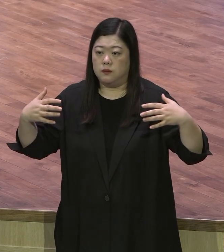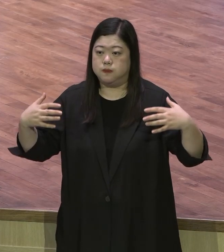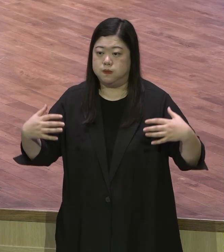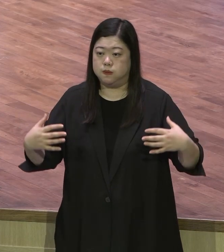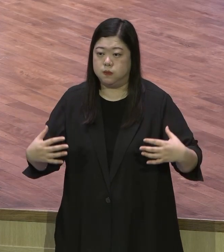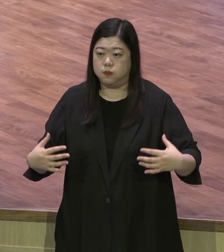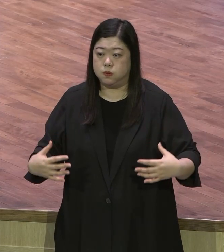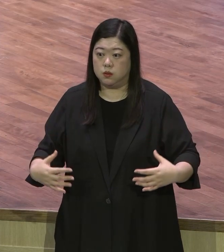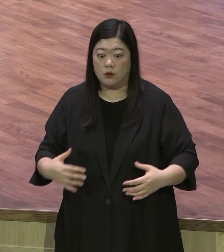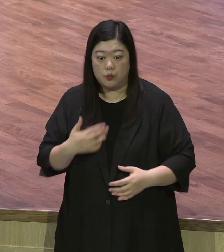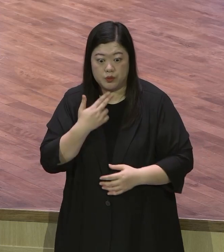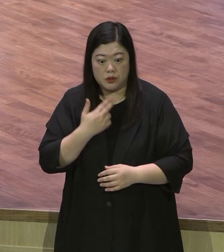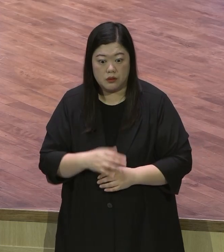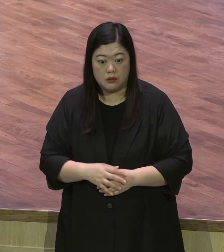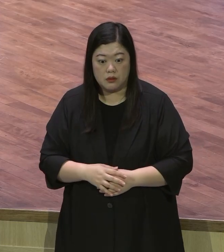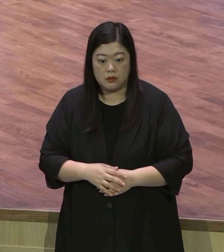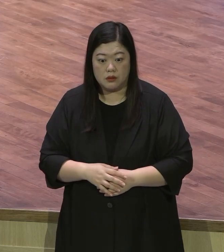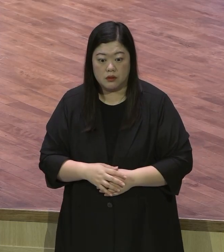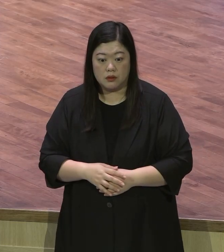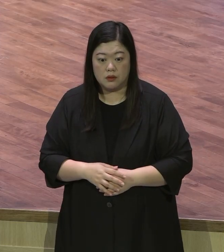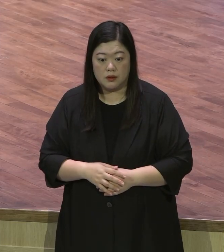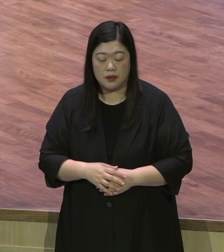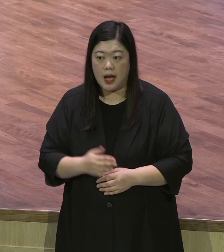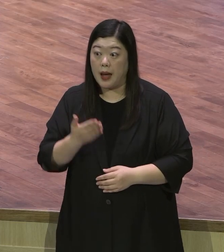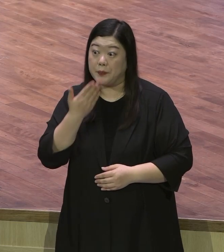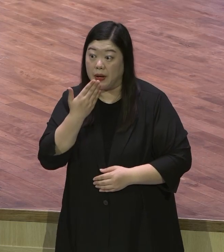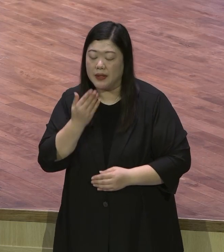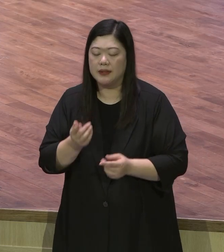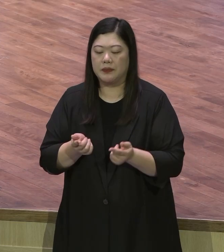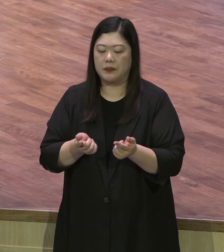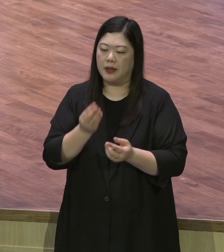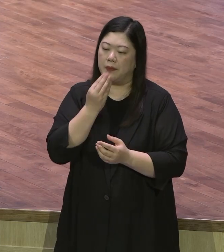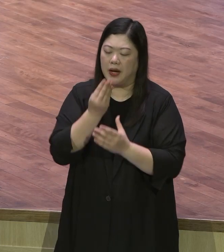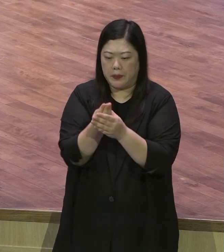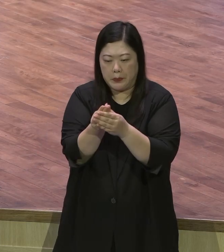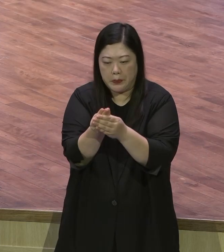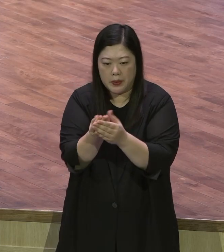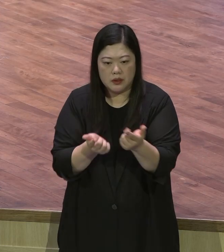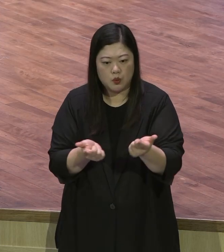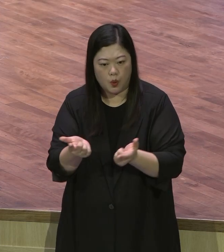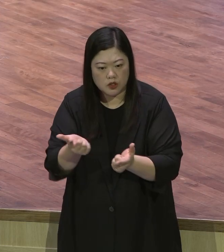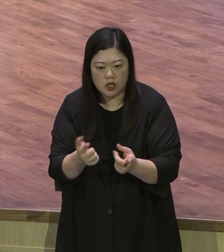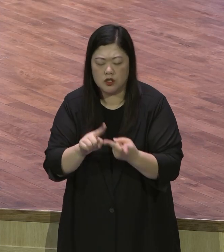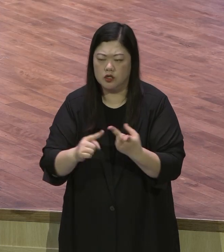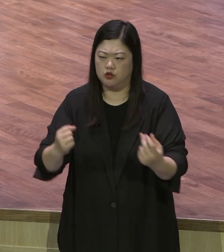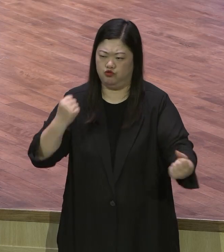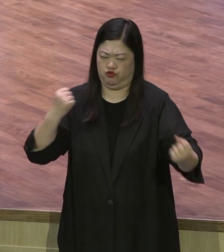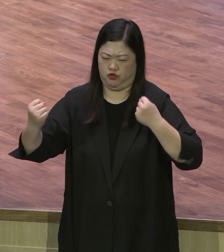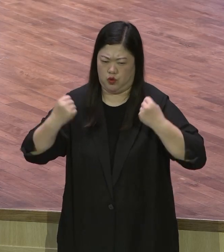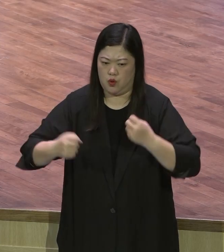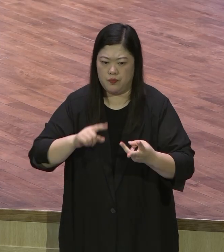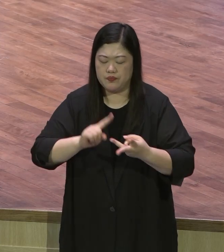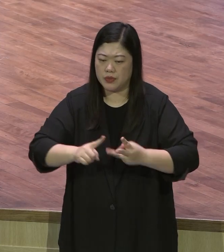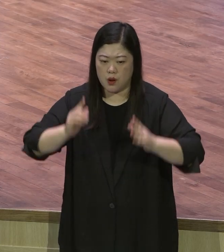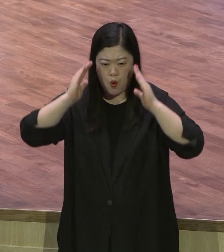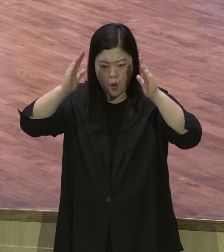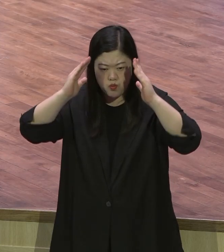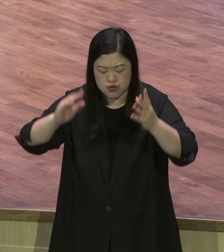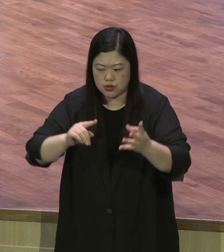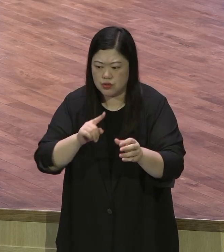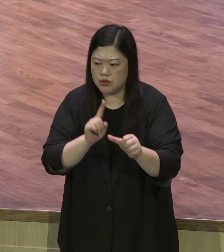아시겠죠? 자기 관리 철저함, 먹는 것도 절제하고 운동도 하고 자리를 참 남에게 그 절대로